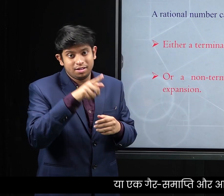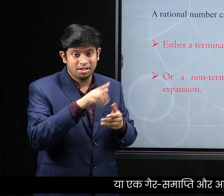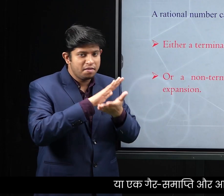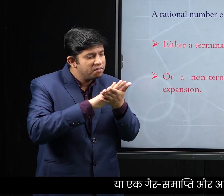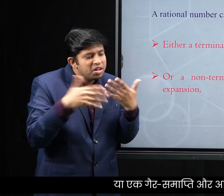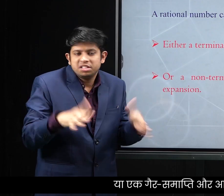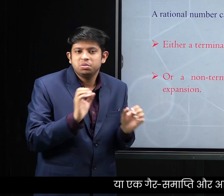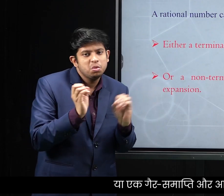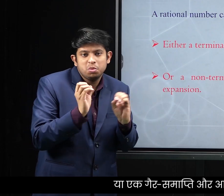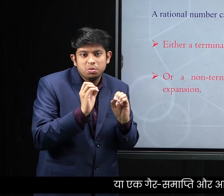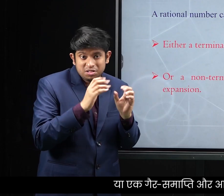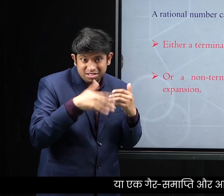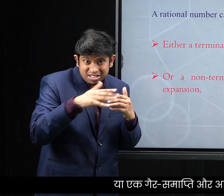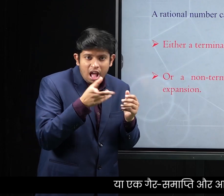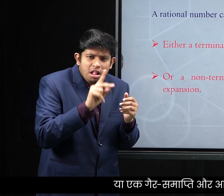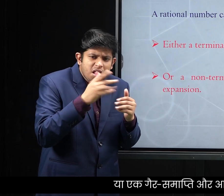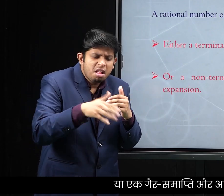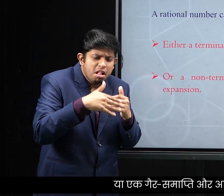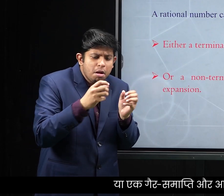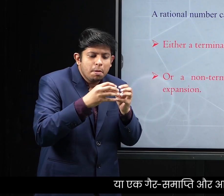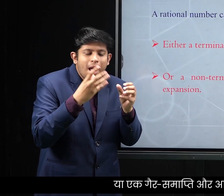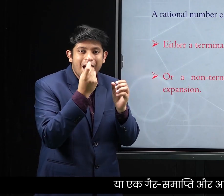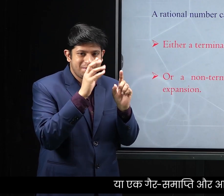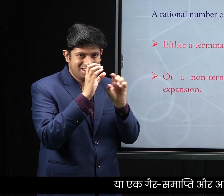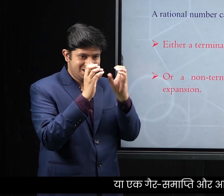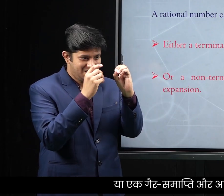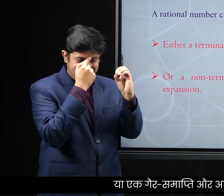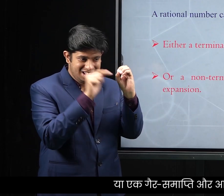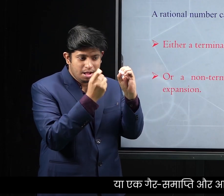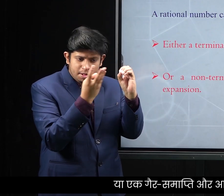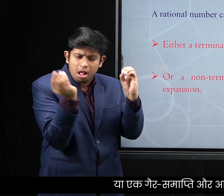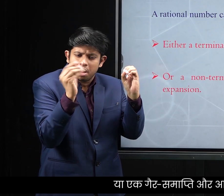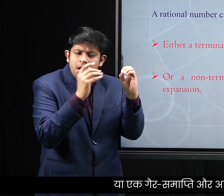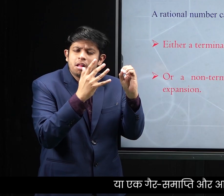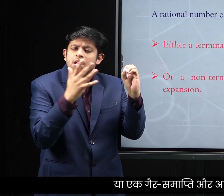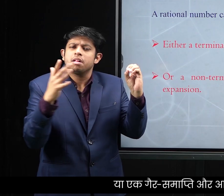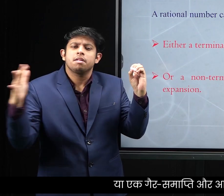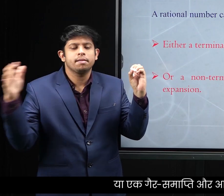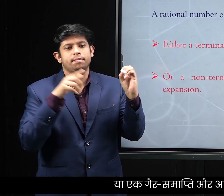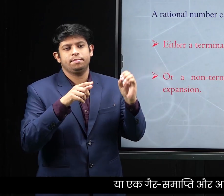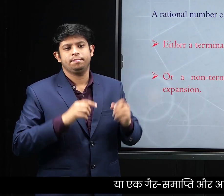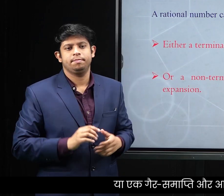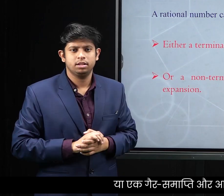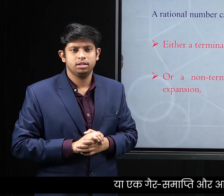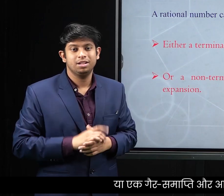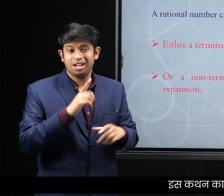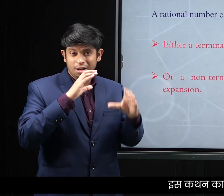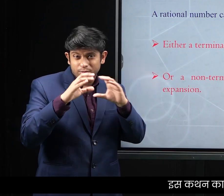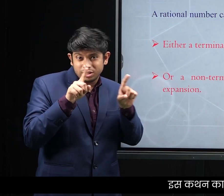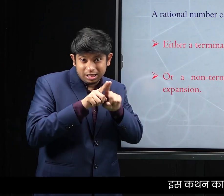या एक गैर समाप्ति और आवर्ती दोहराव दशमलव विस्तार। इस कथन का विलोम भी